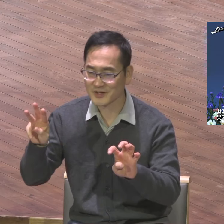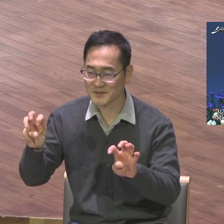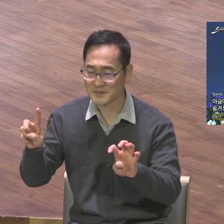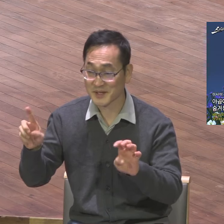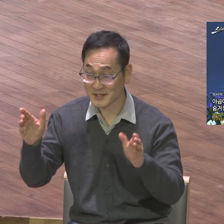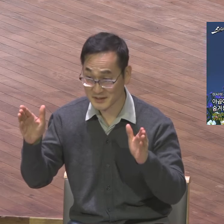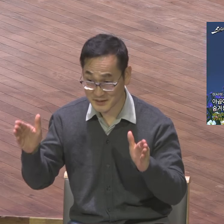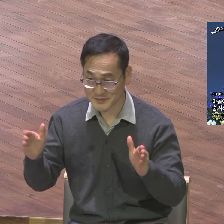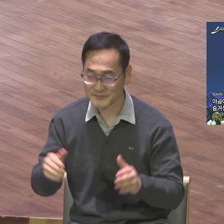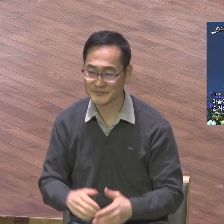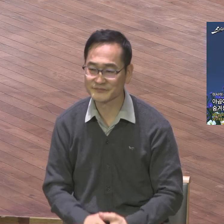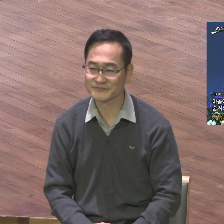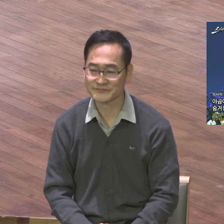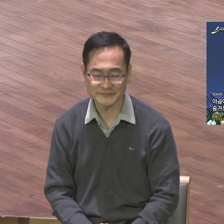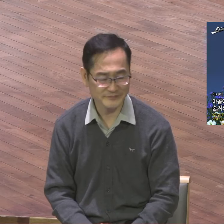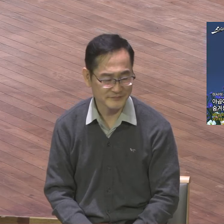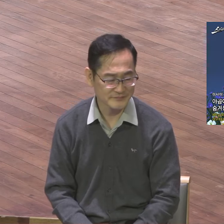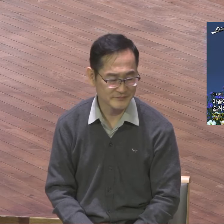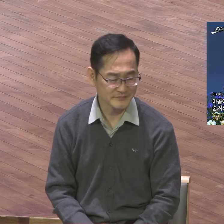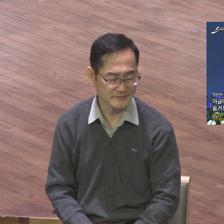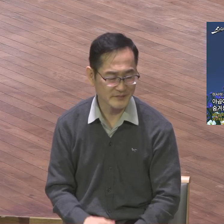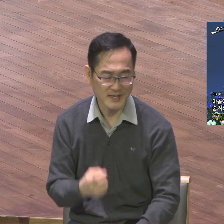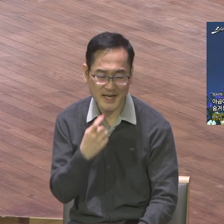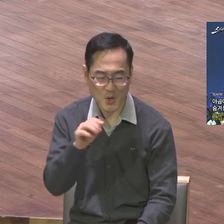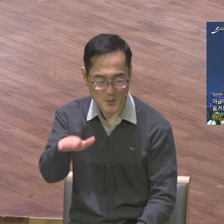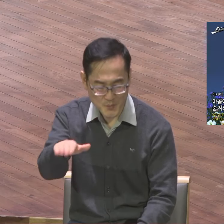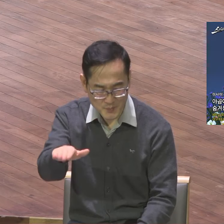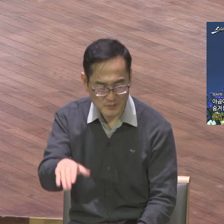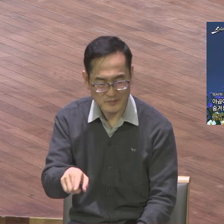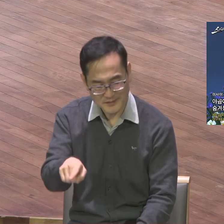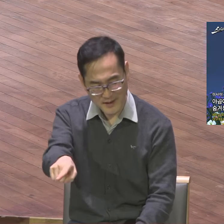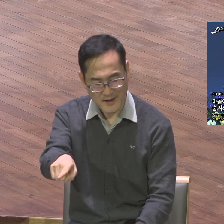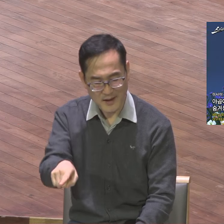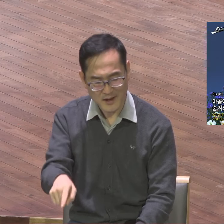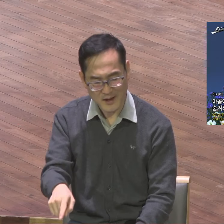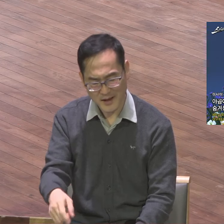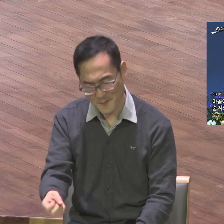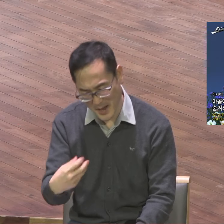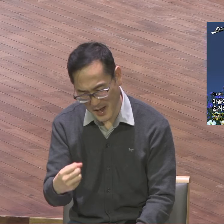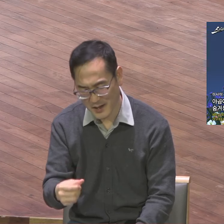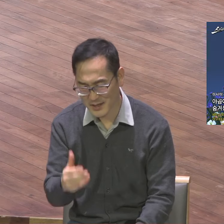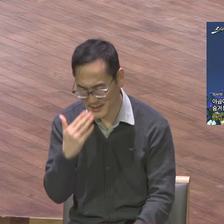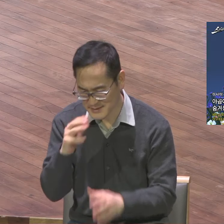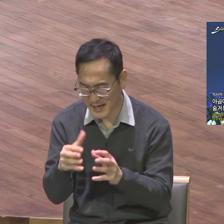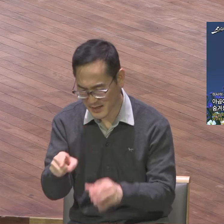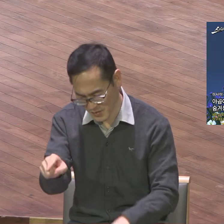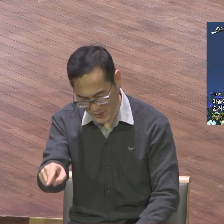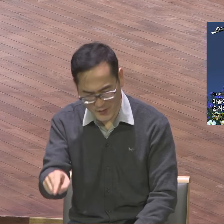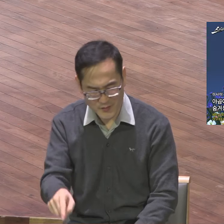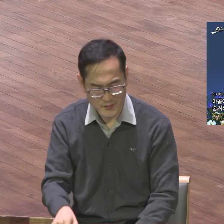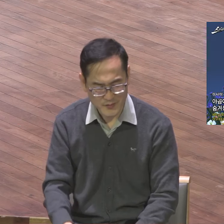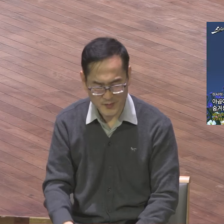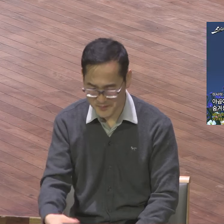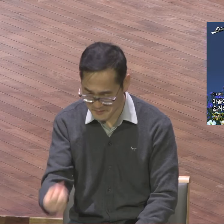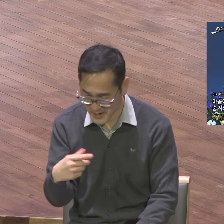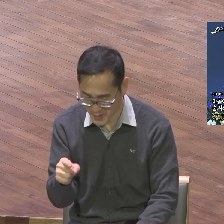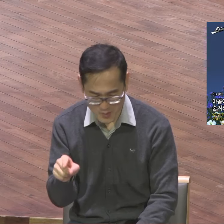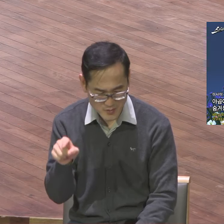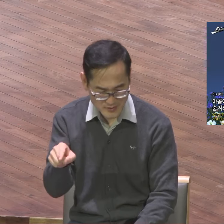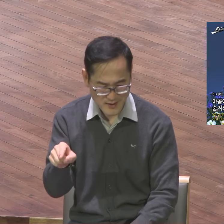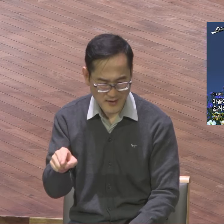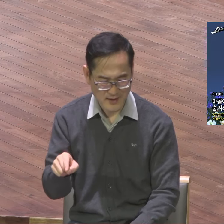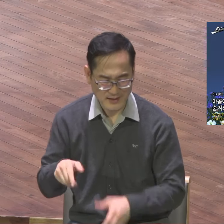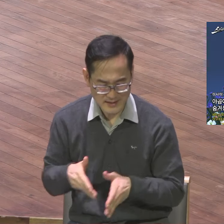31절까지 한 음성으로 같이 읽겠습니다. 시작. 야곱아 어찌하여 내가 말하며 이스라엘아 내가 이르기를 내